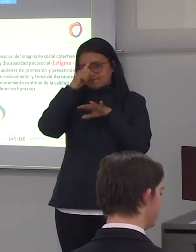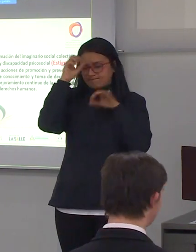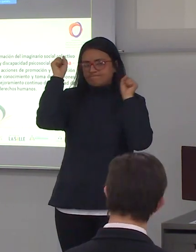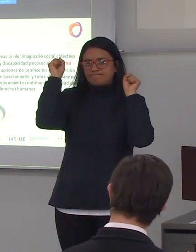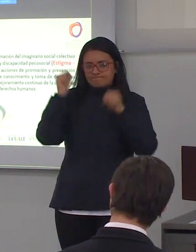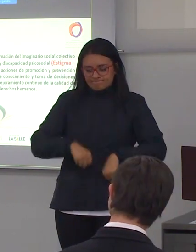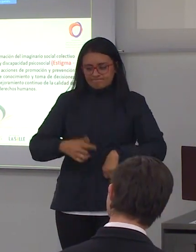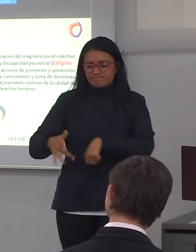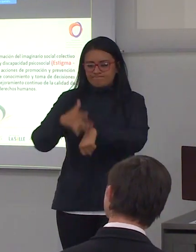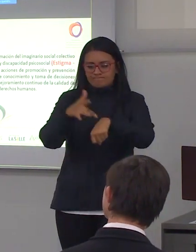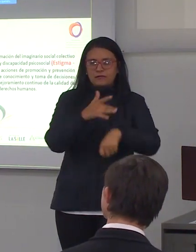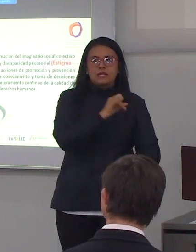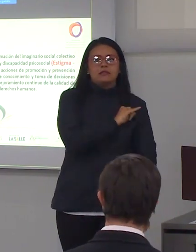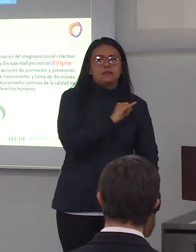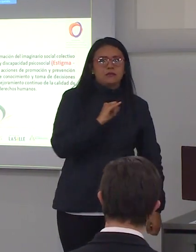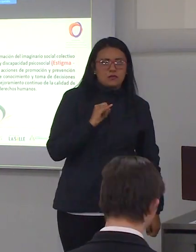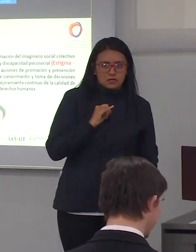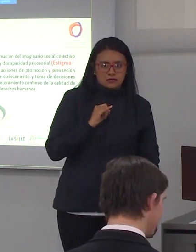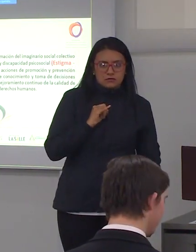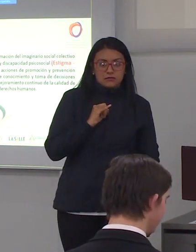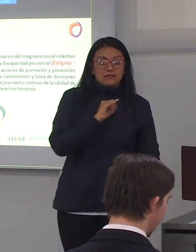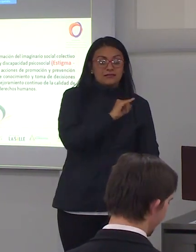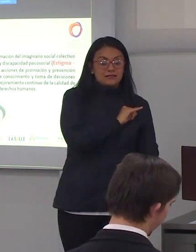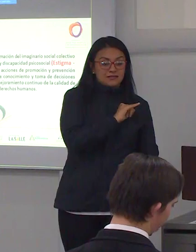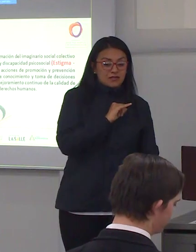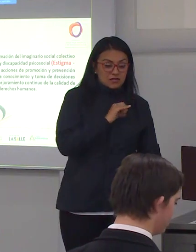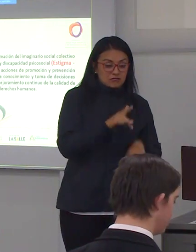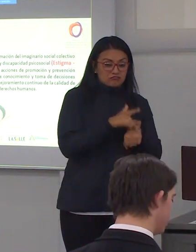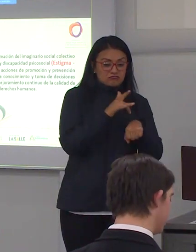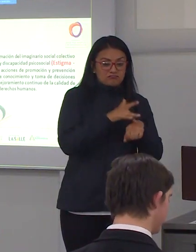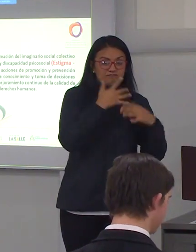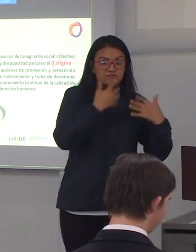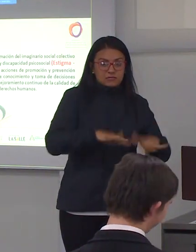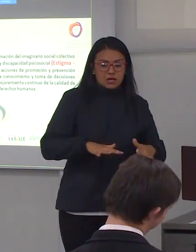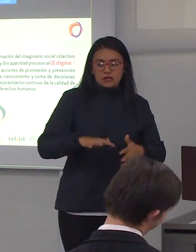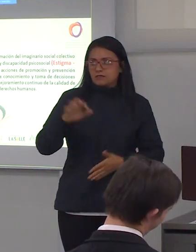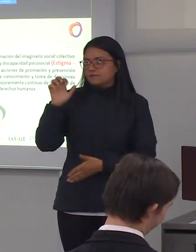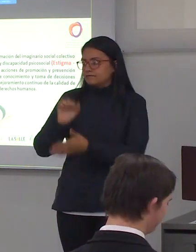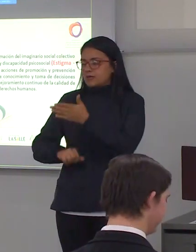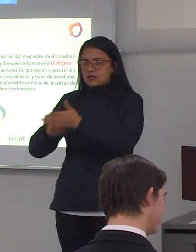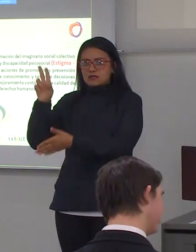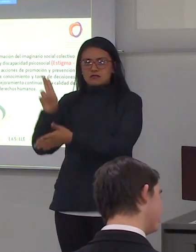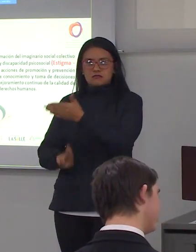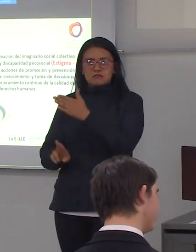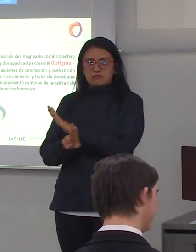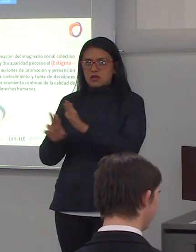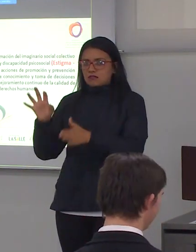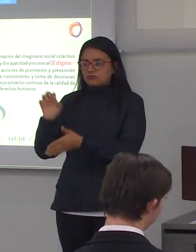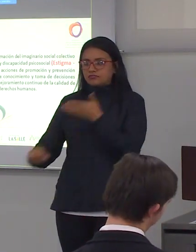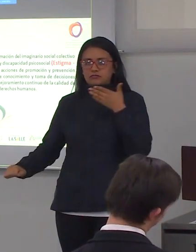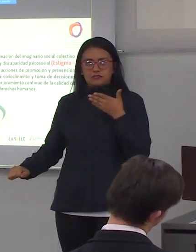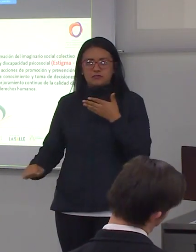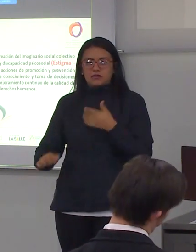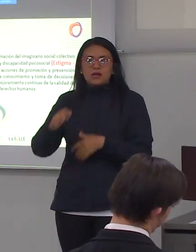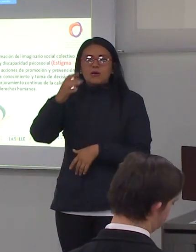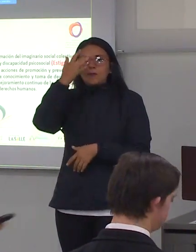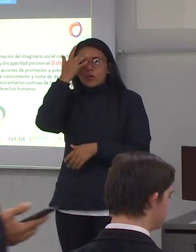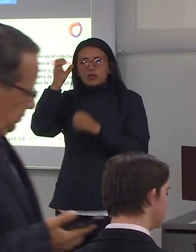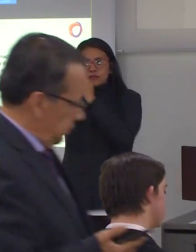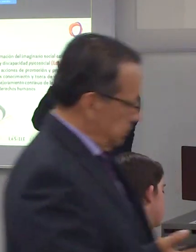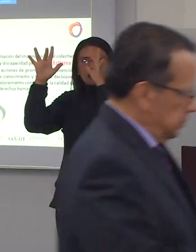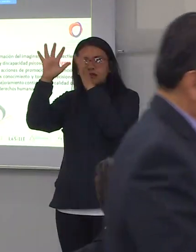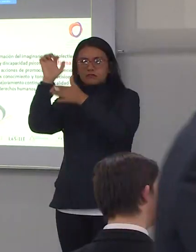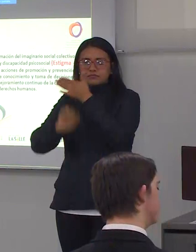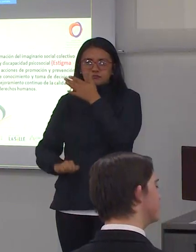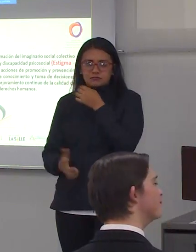individual y una vez que se genere esa capacidad individual eliminamos el estigma porque eliminamos los imaginarios